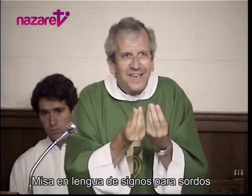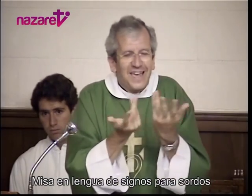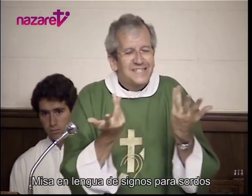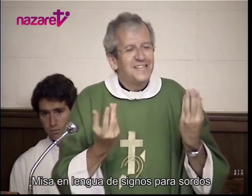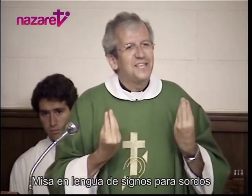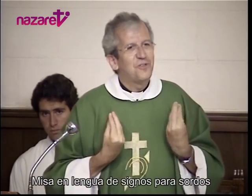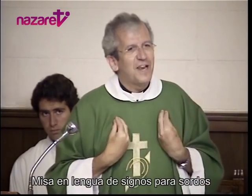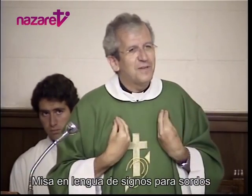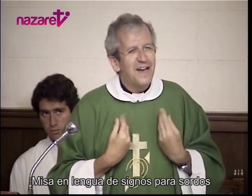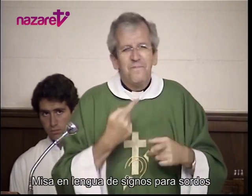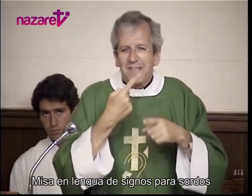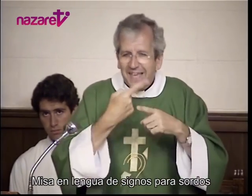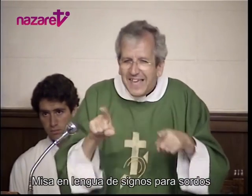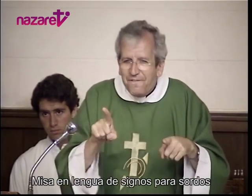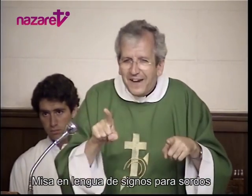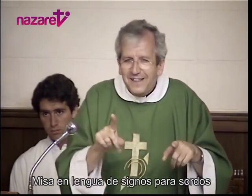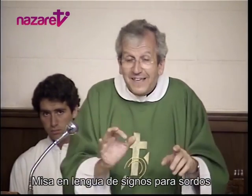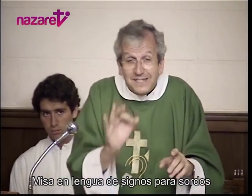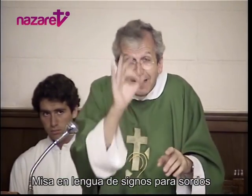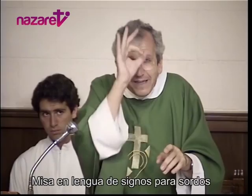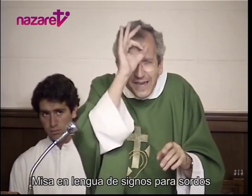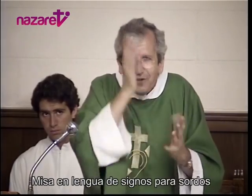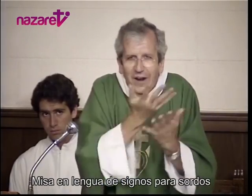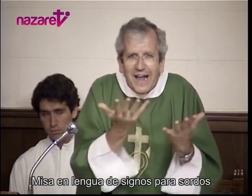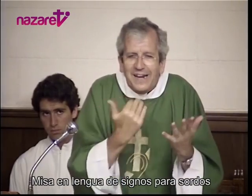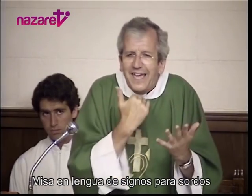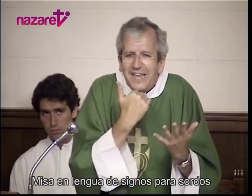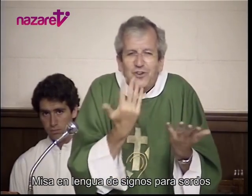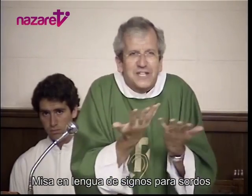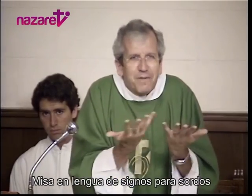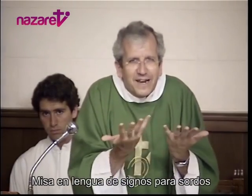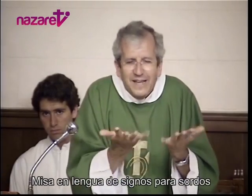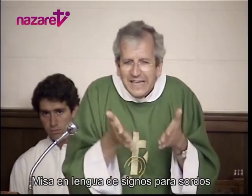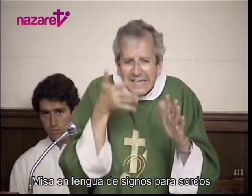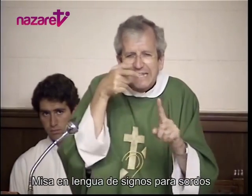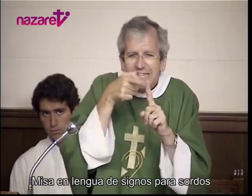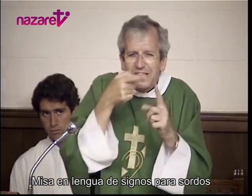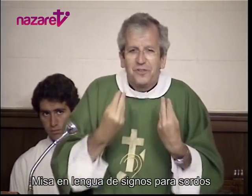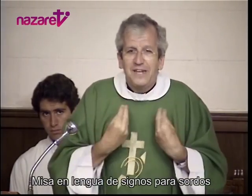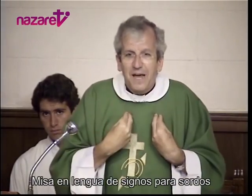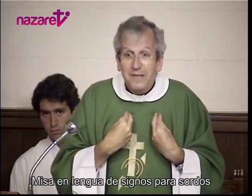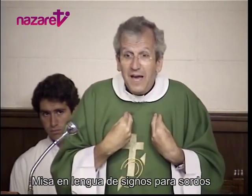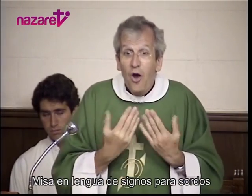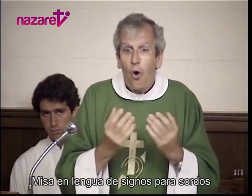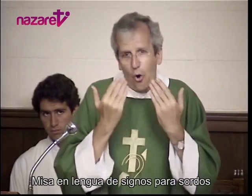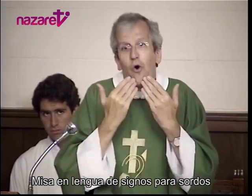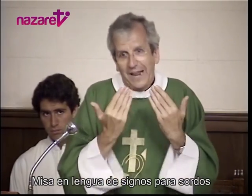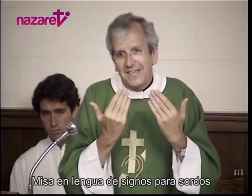el sentido de la vida. Qué diferente es ignorar y no saber qué sentido tiene la vida, o gracias a